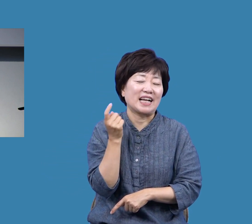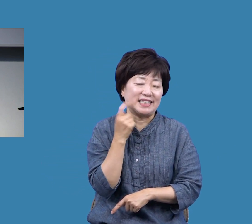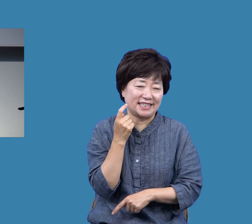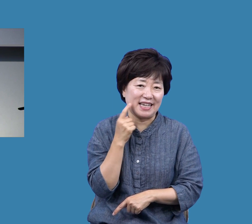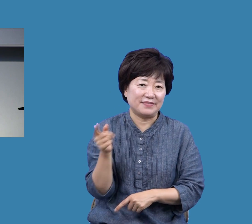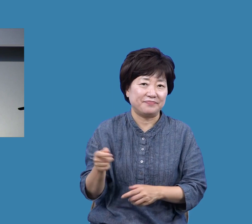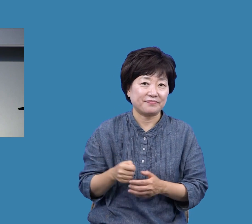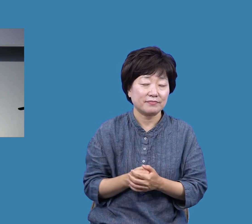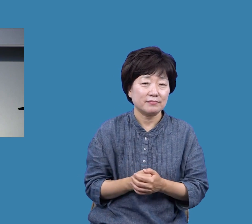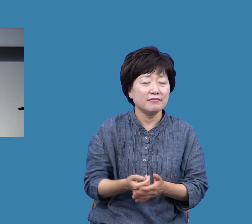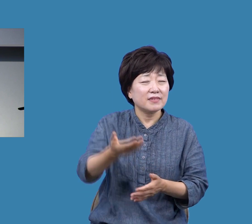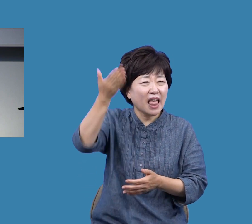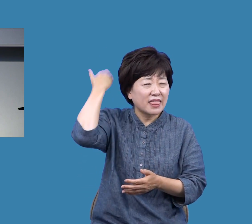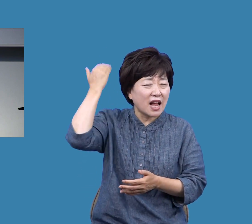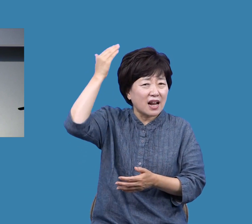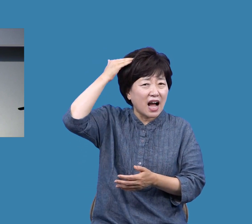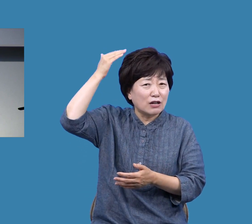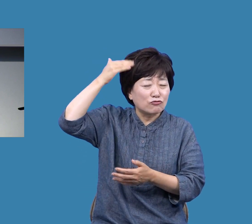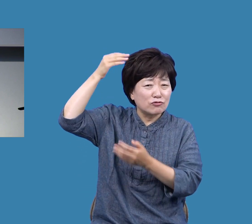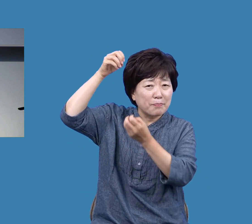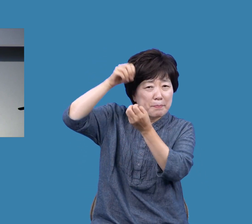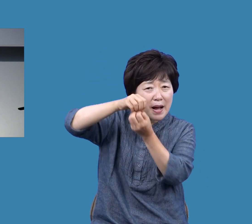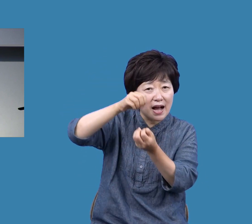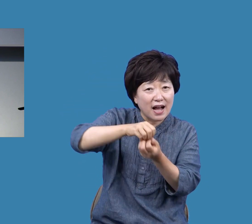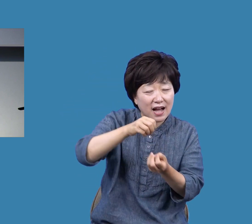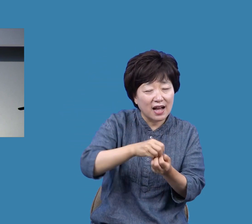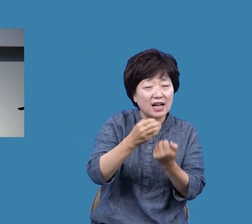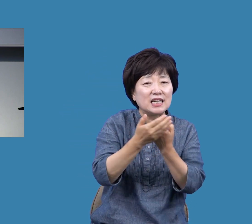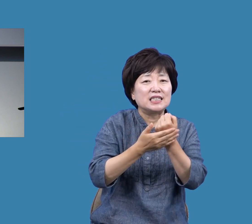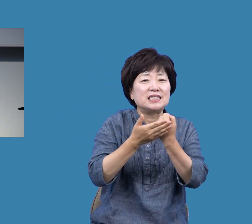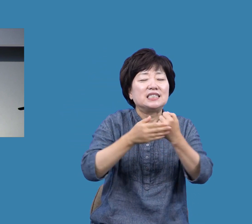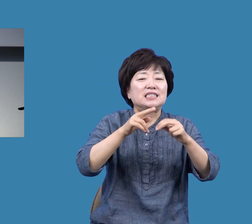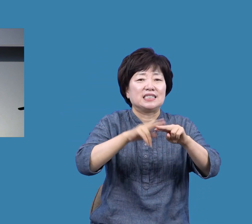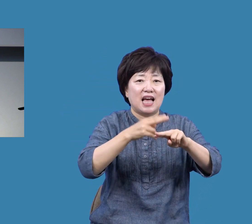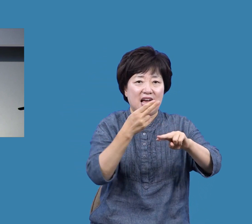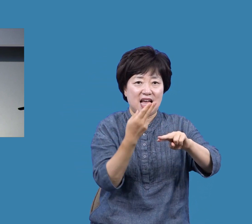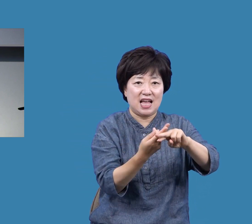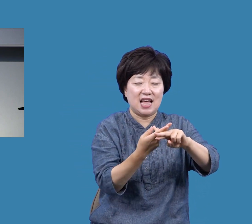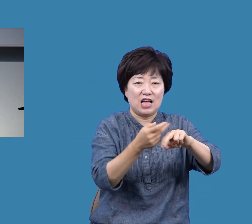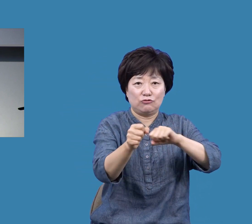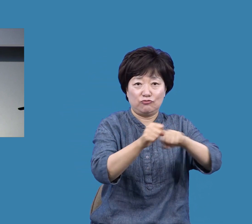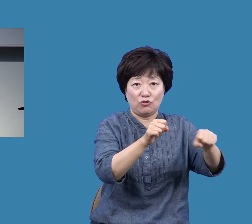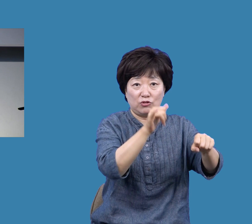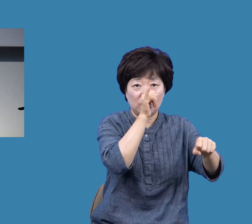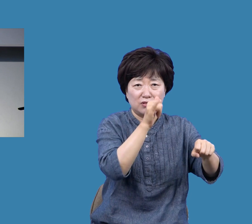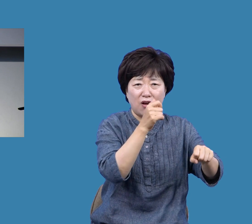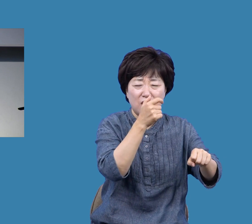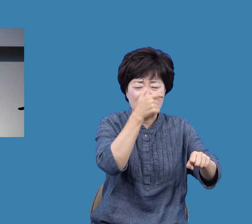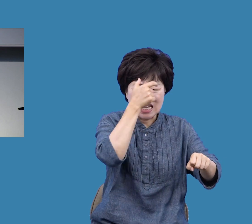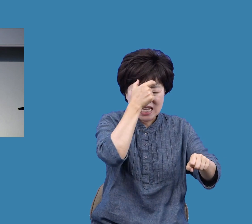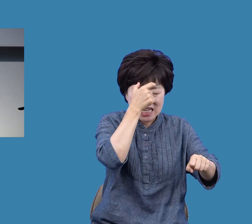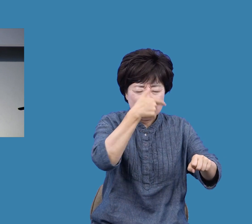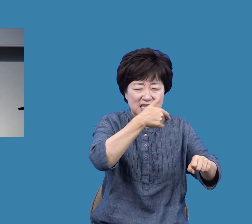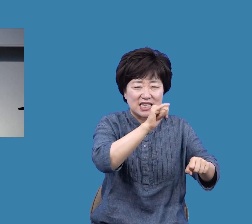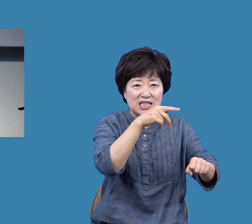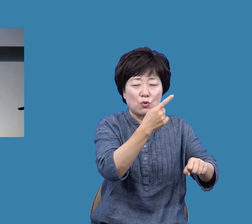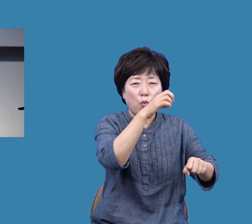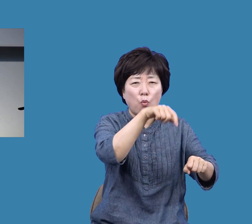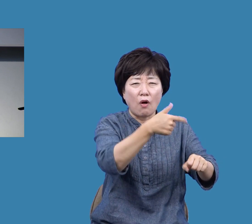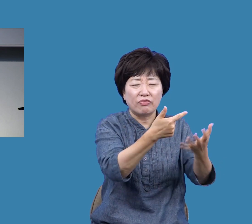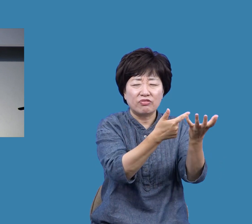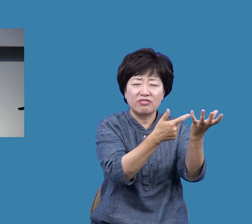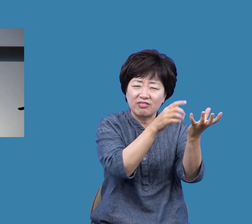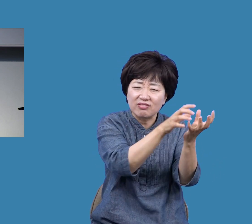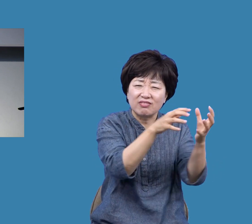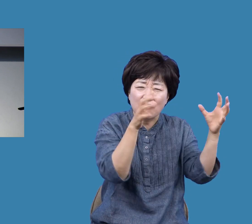가지 은사 운동들이 있었습니다. 근데 특별히 이제 기도원을 중심으로 한 은사 운동들이 한 60년대, 70년대,